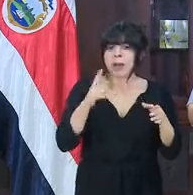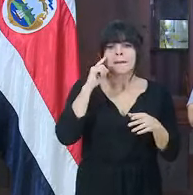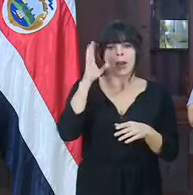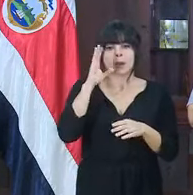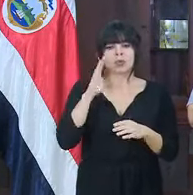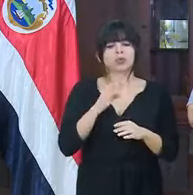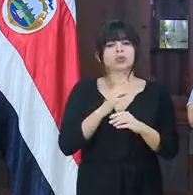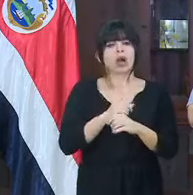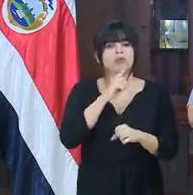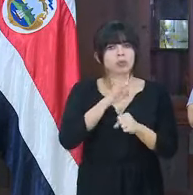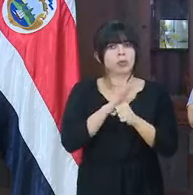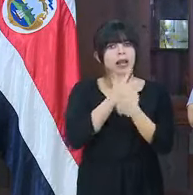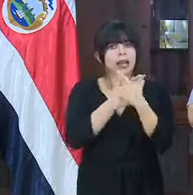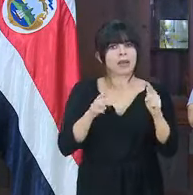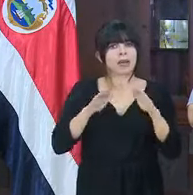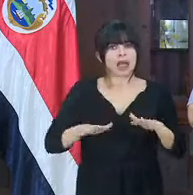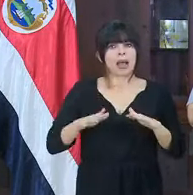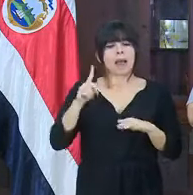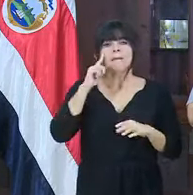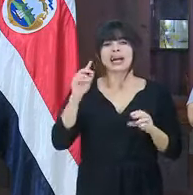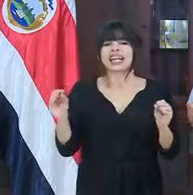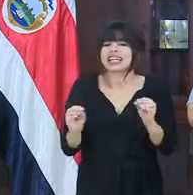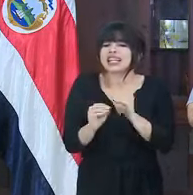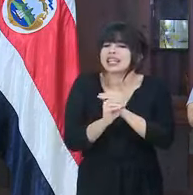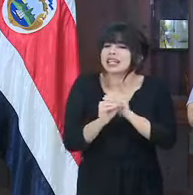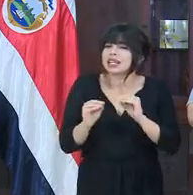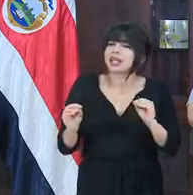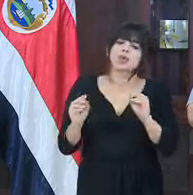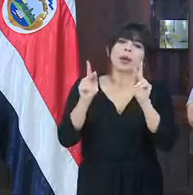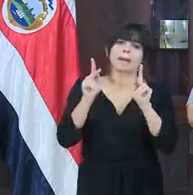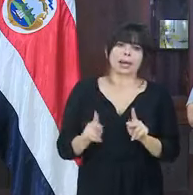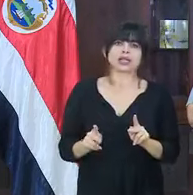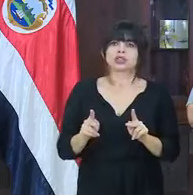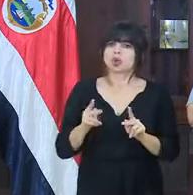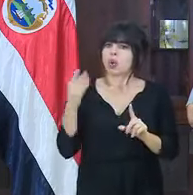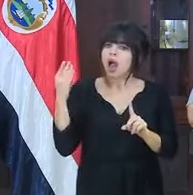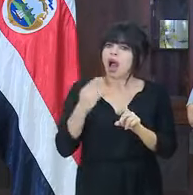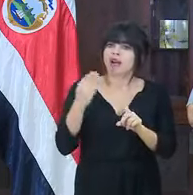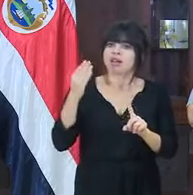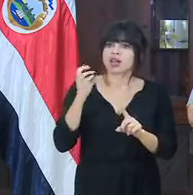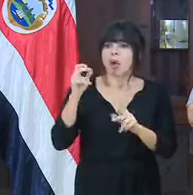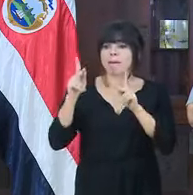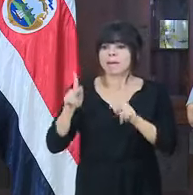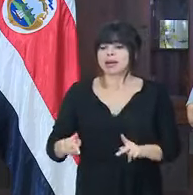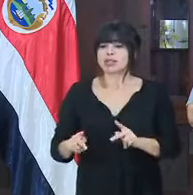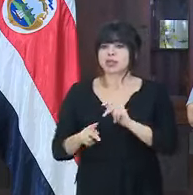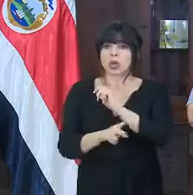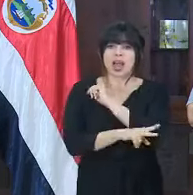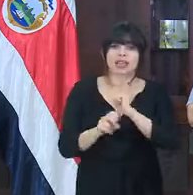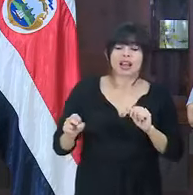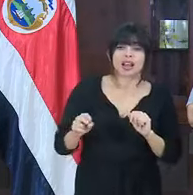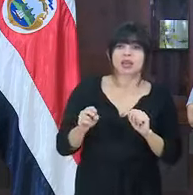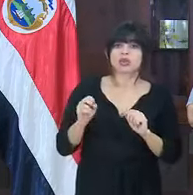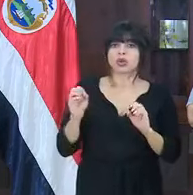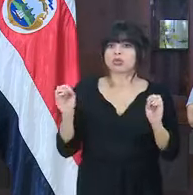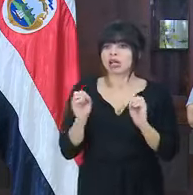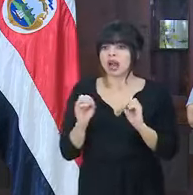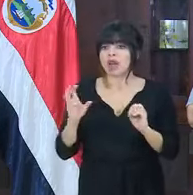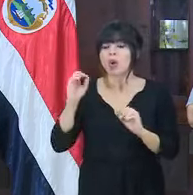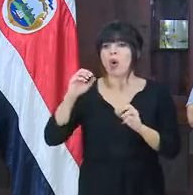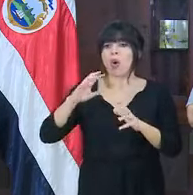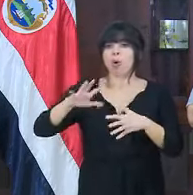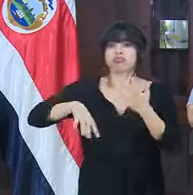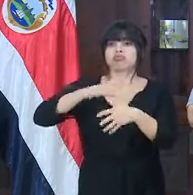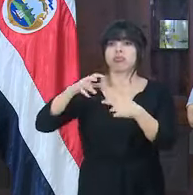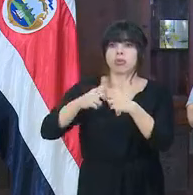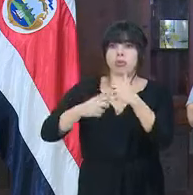libertad y tranquilidad a todos, para que ninguna persona atente o cometa delitos o altere el